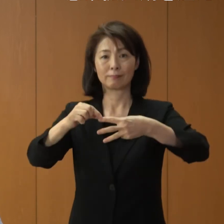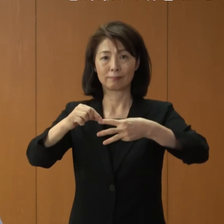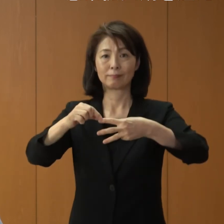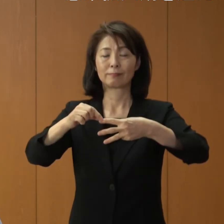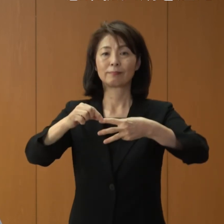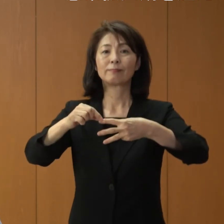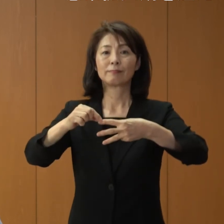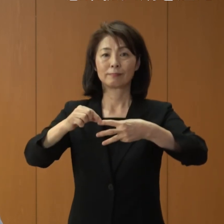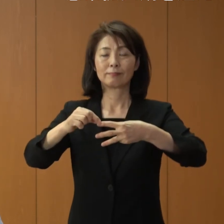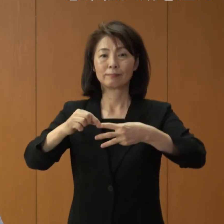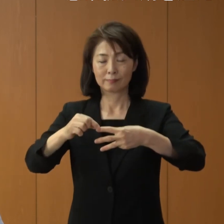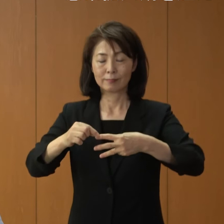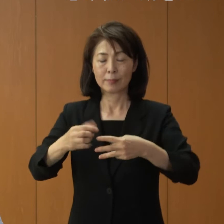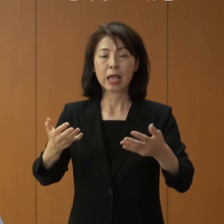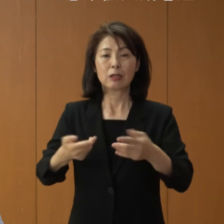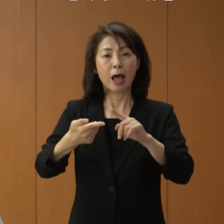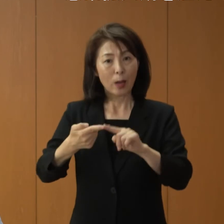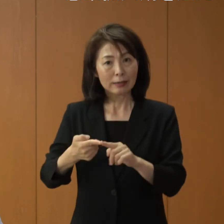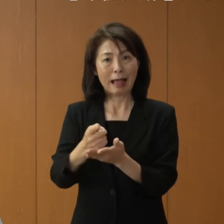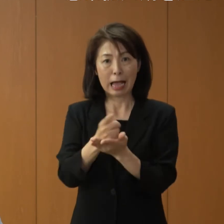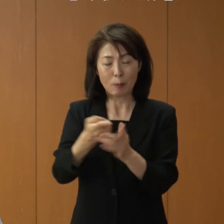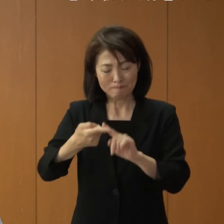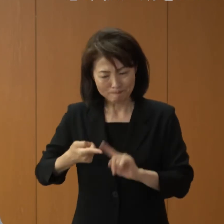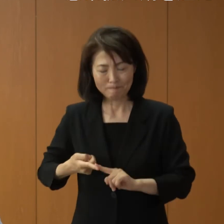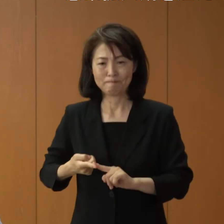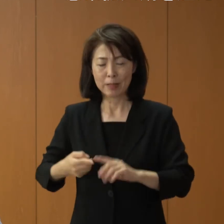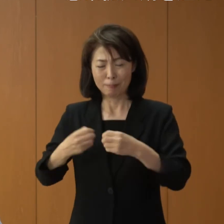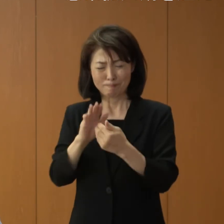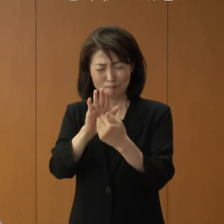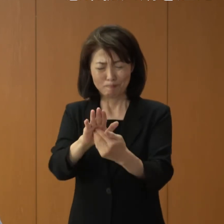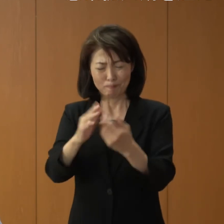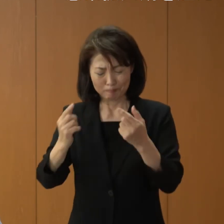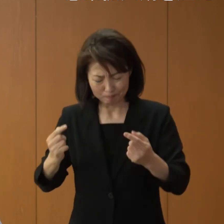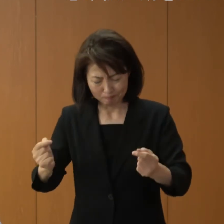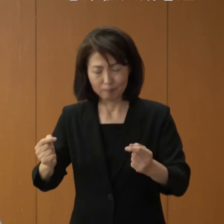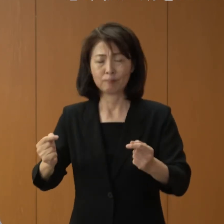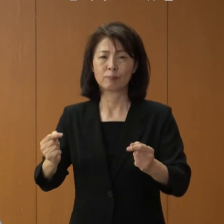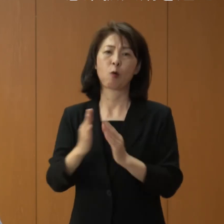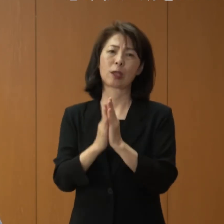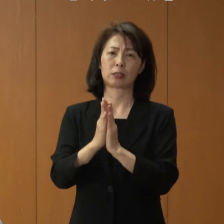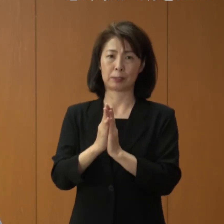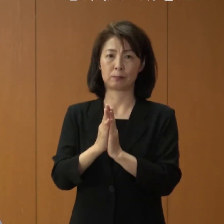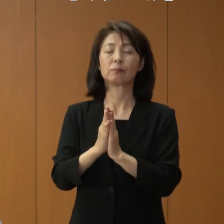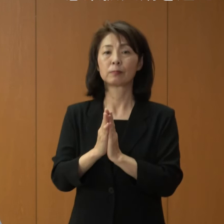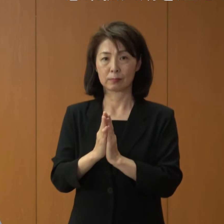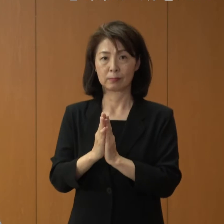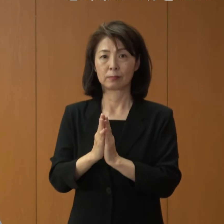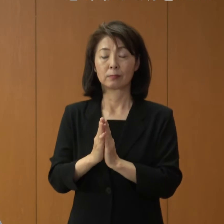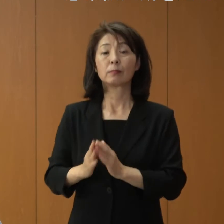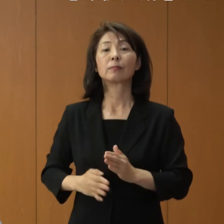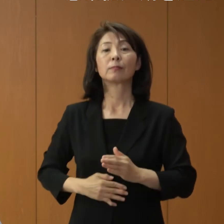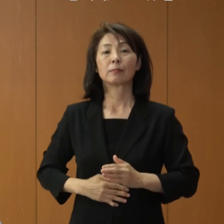は、ガイドライン等に基づく感染防止対策の徹底をお願いします。またこちら